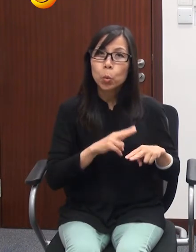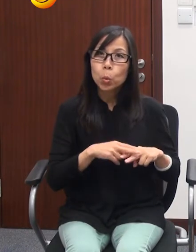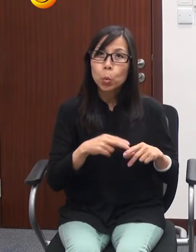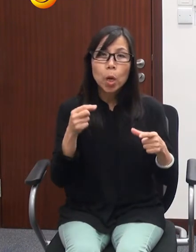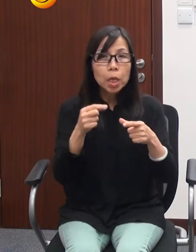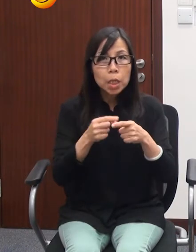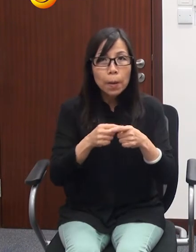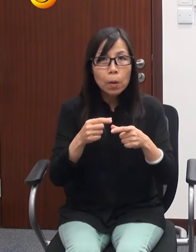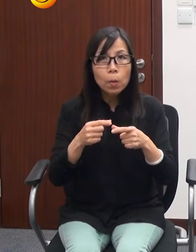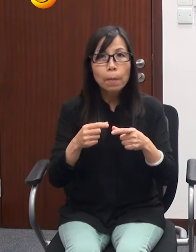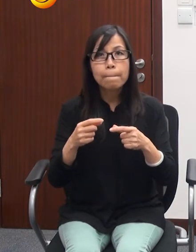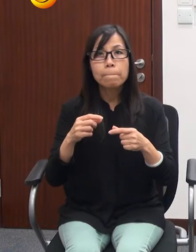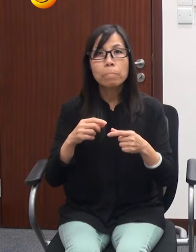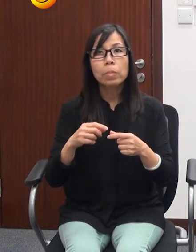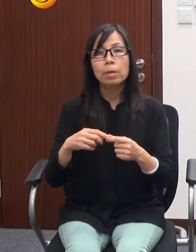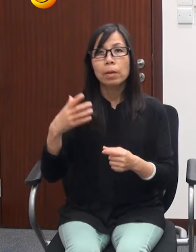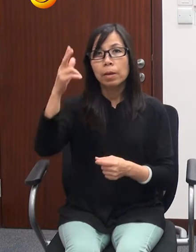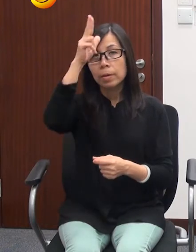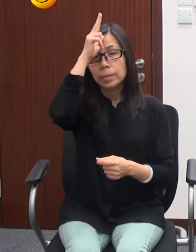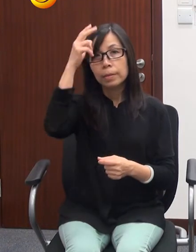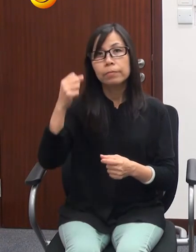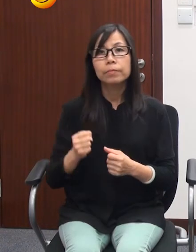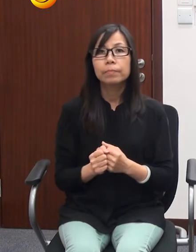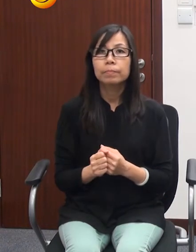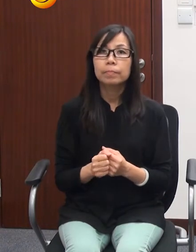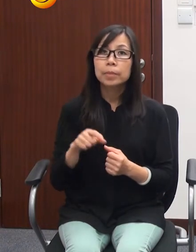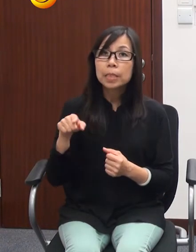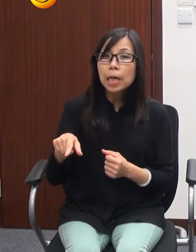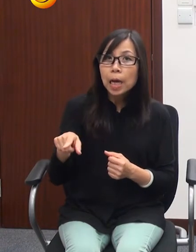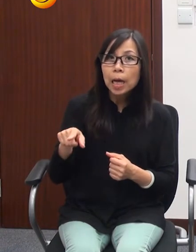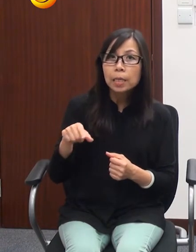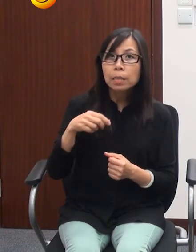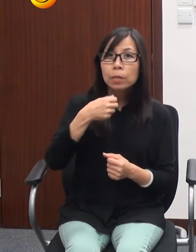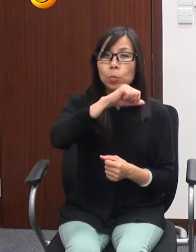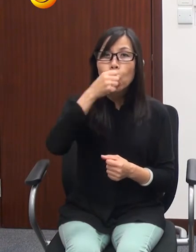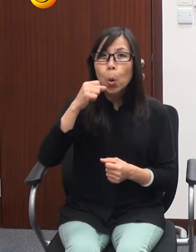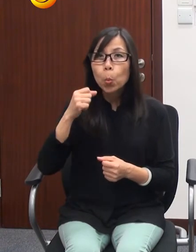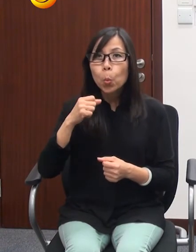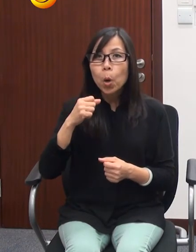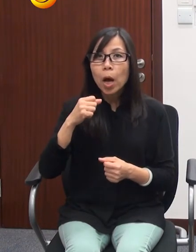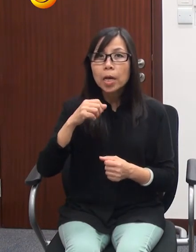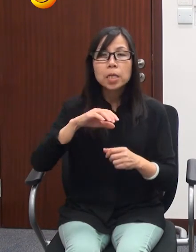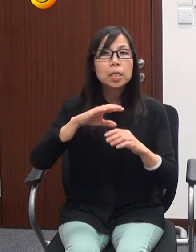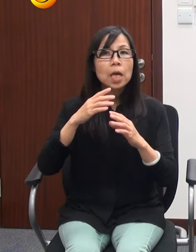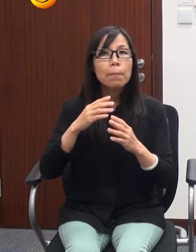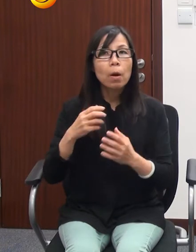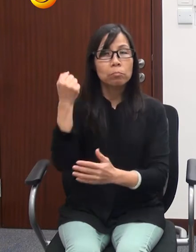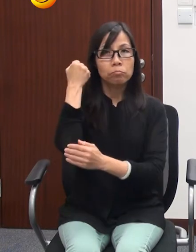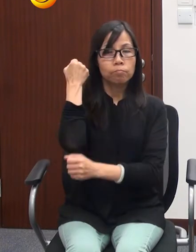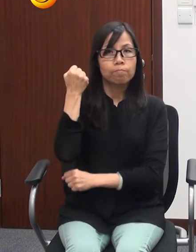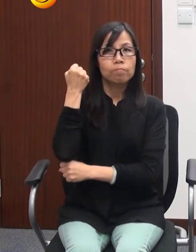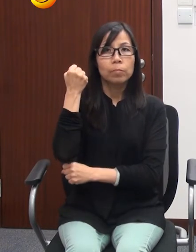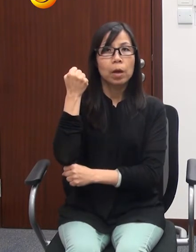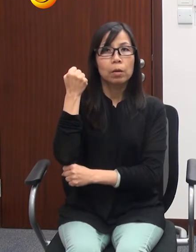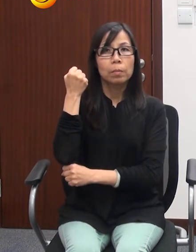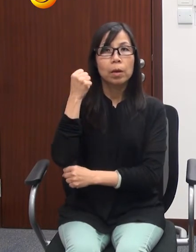政府，在台灣是任何一個中共的士兵都冇嘅，而